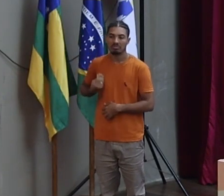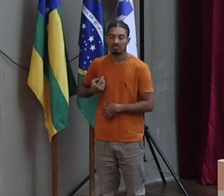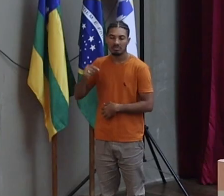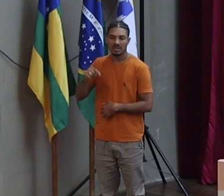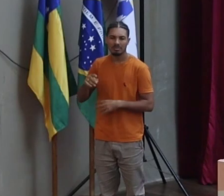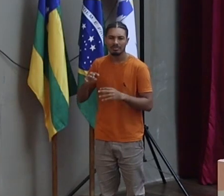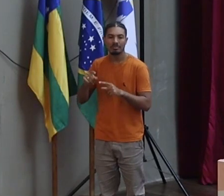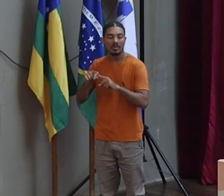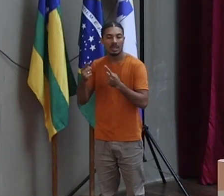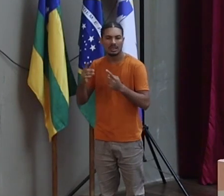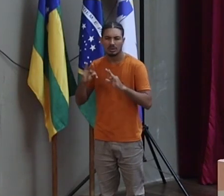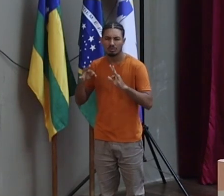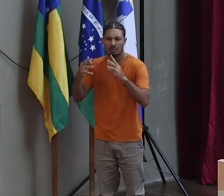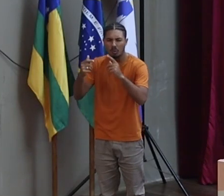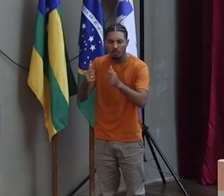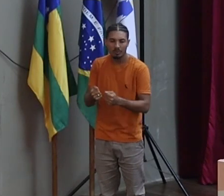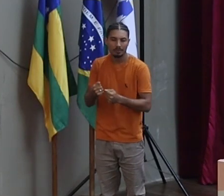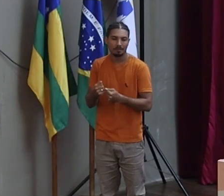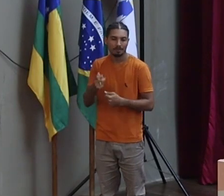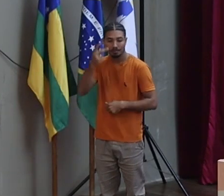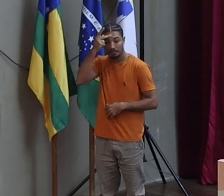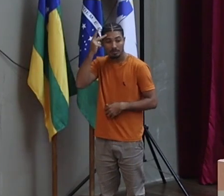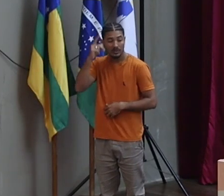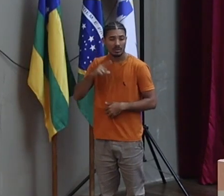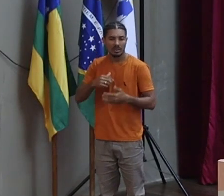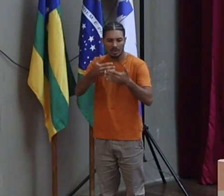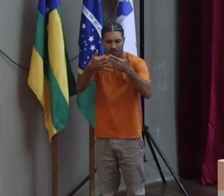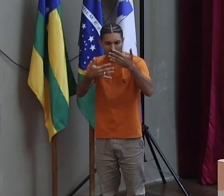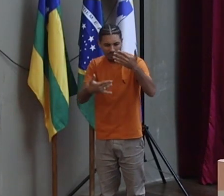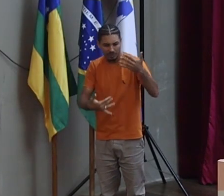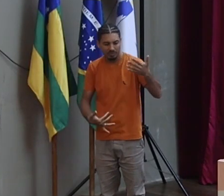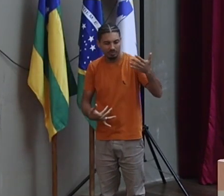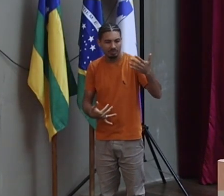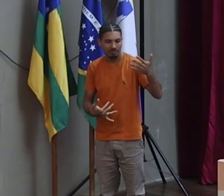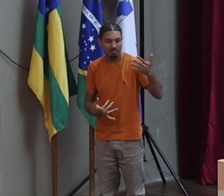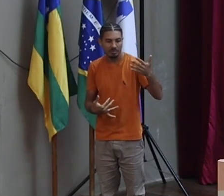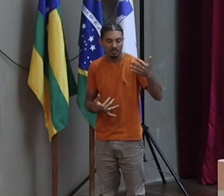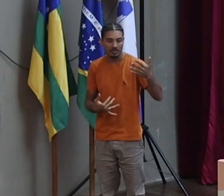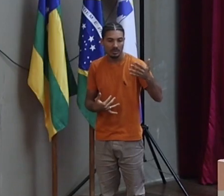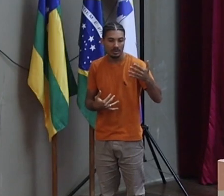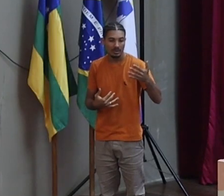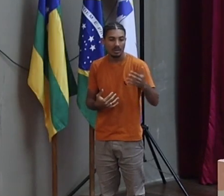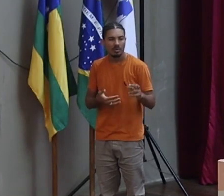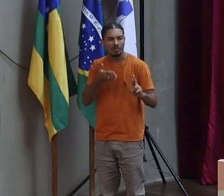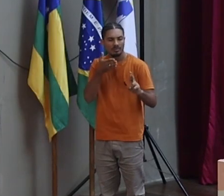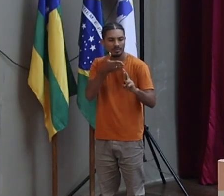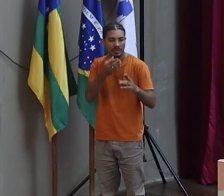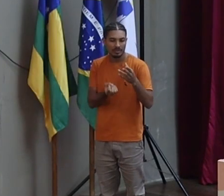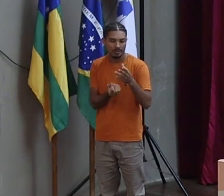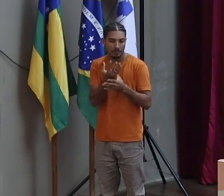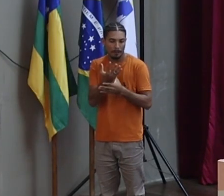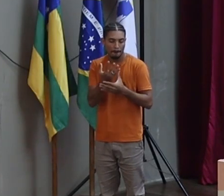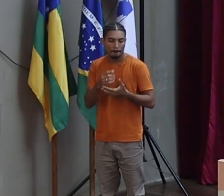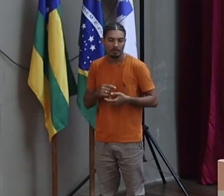pessoas que são listadas ali que estavam listadas como signatárias da criação da LAB,